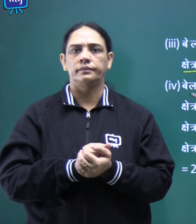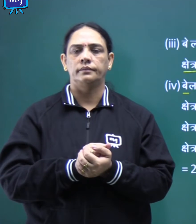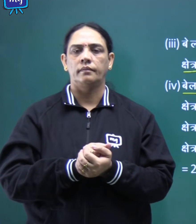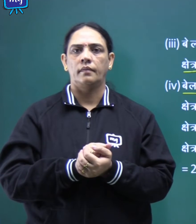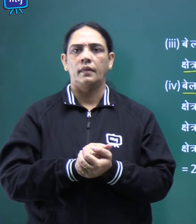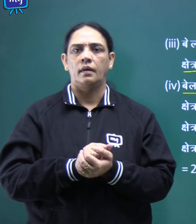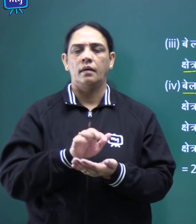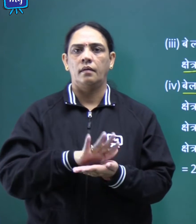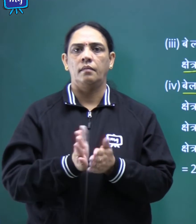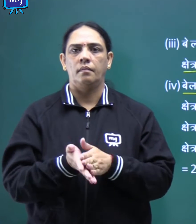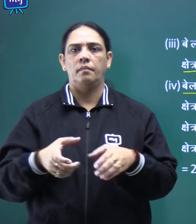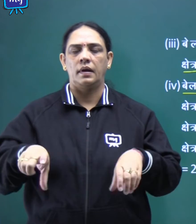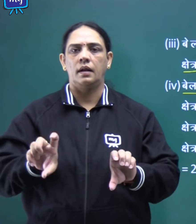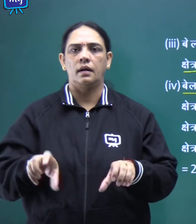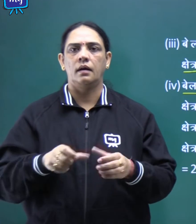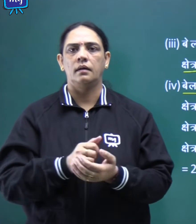बेलन का